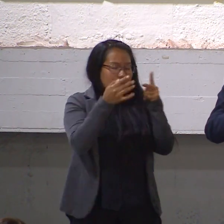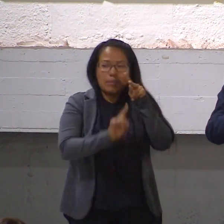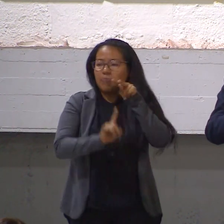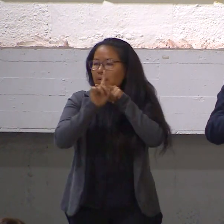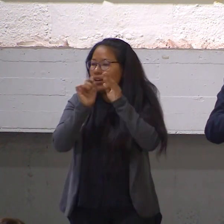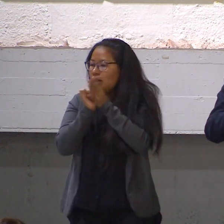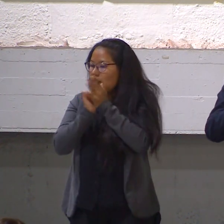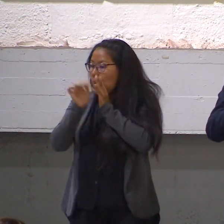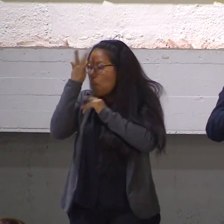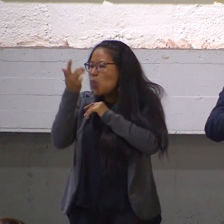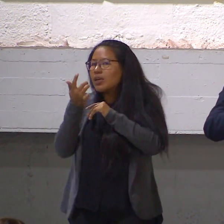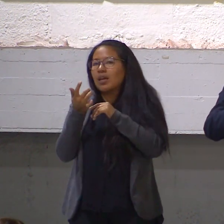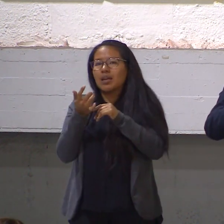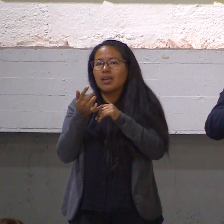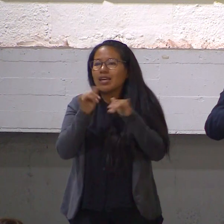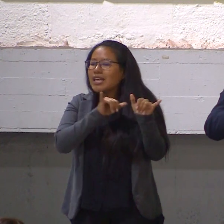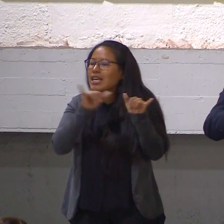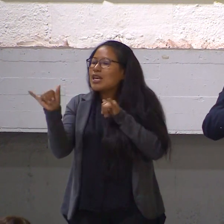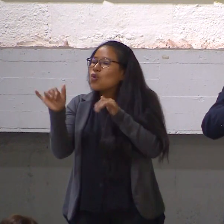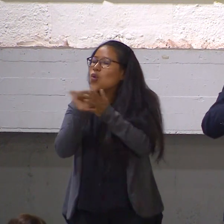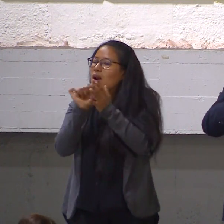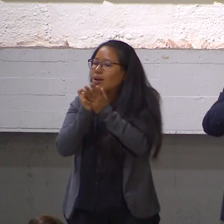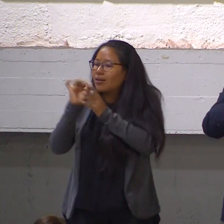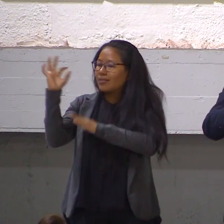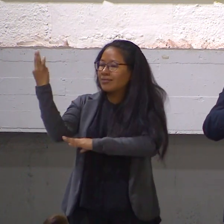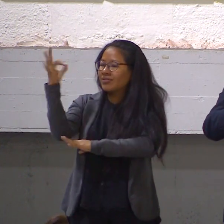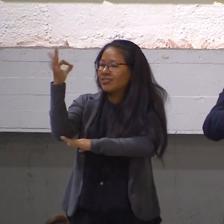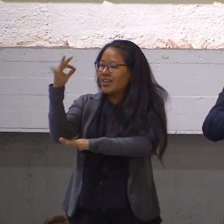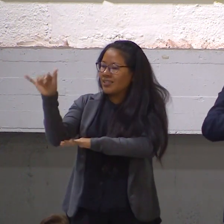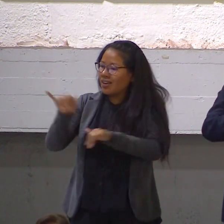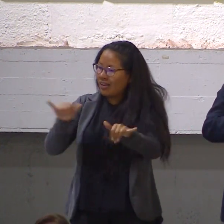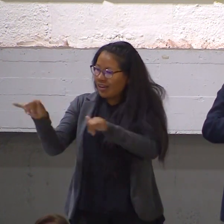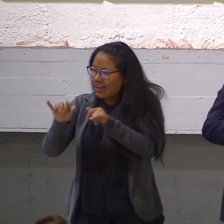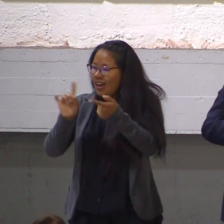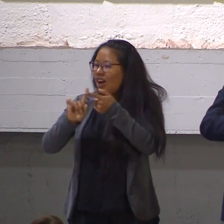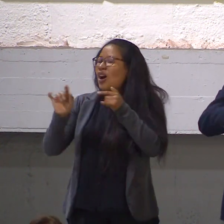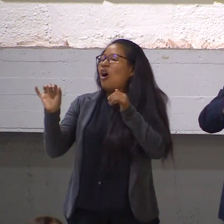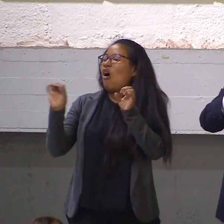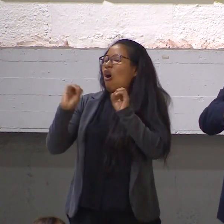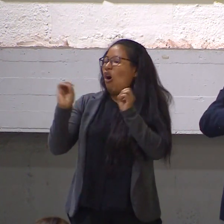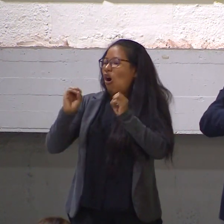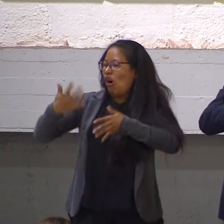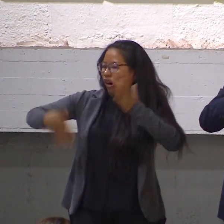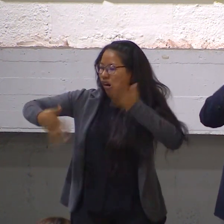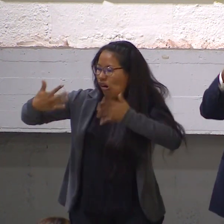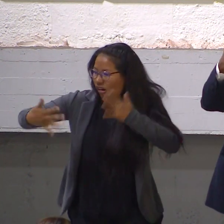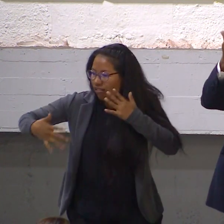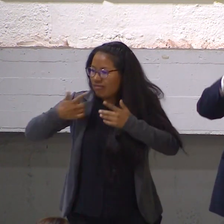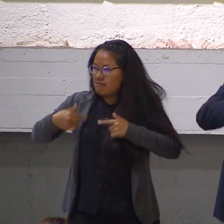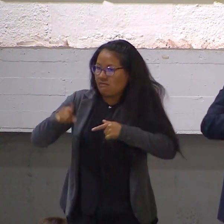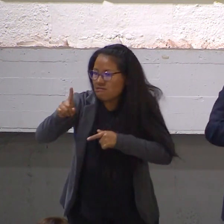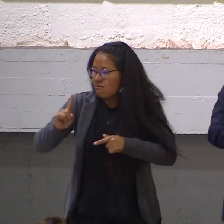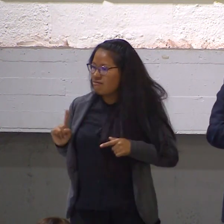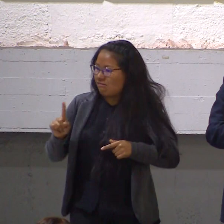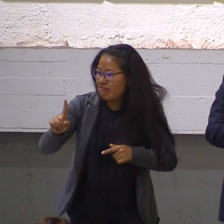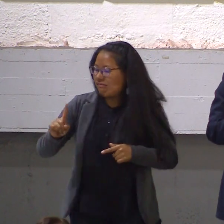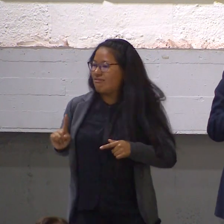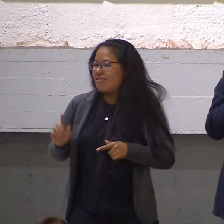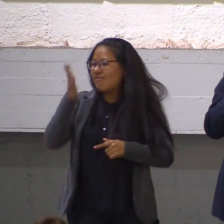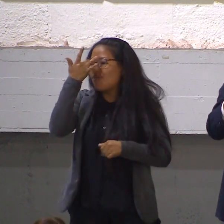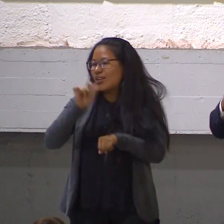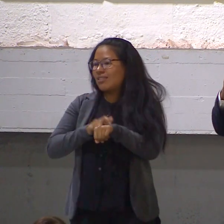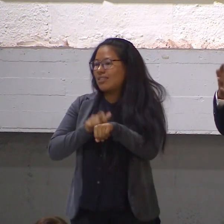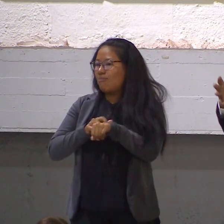necesitamos como cuando vamos en el tour de francia o en una carrera de maratón ir de atrás hacia delante porque el tiempo ya nos corre